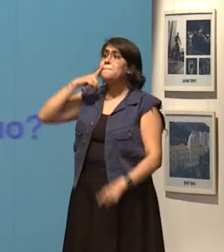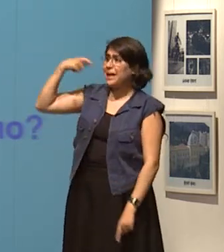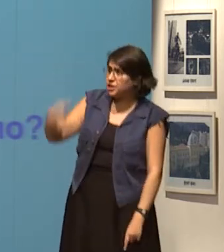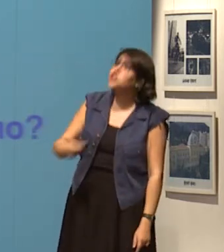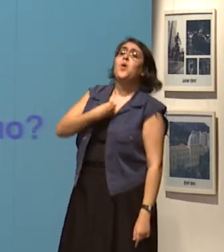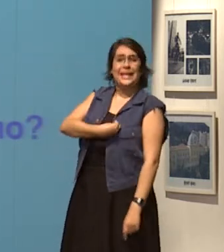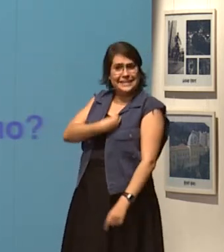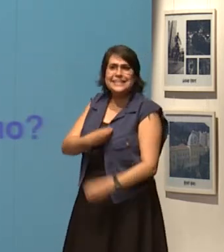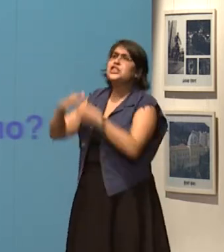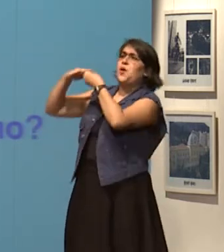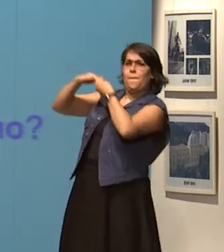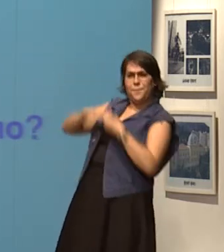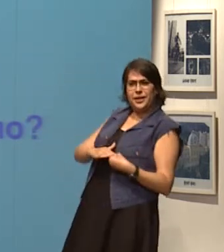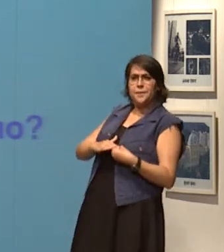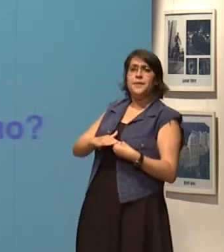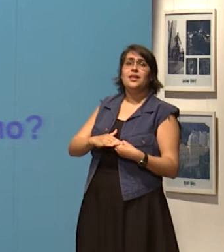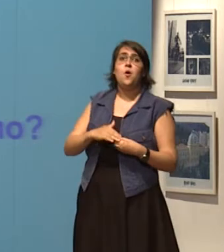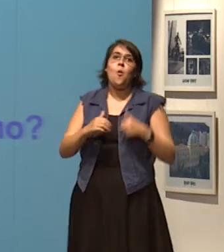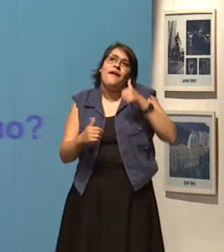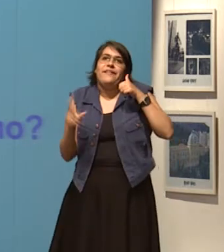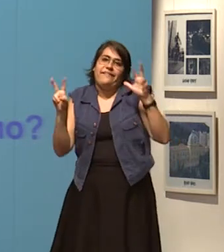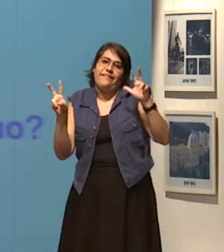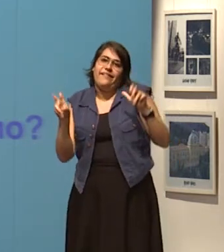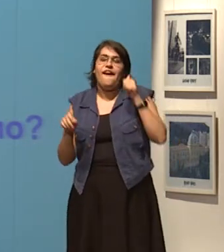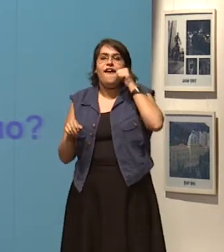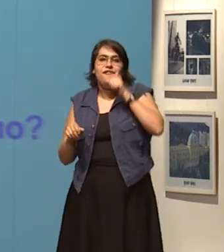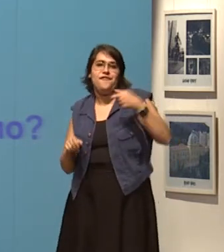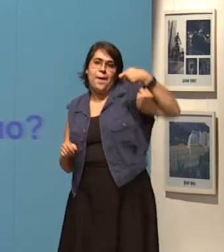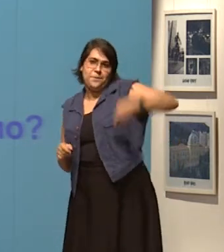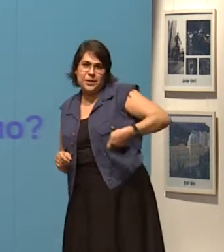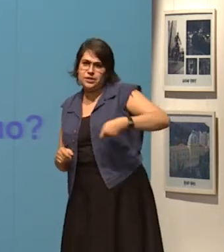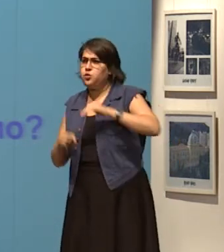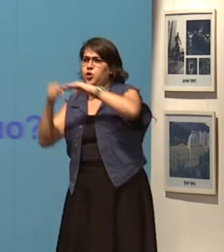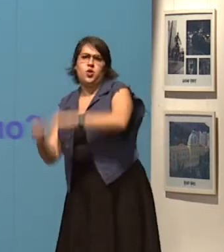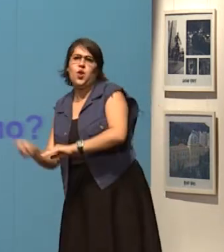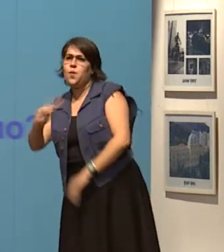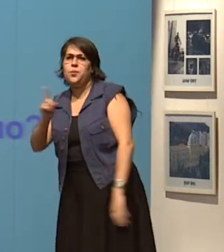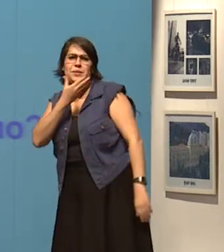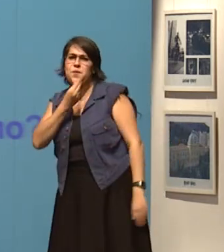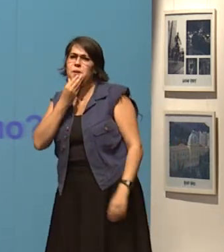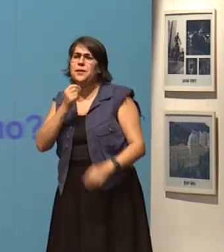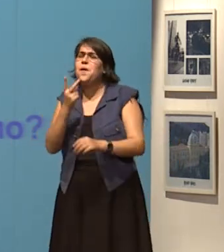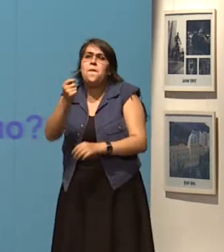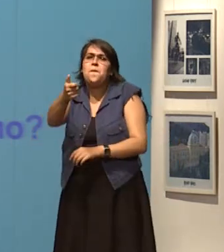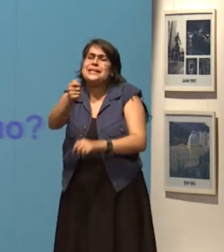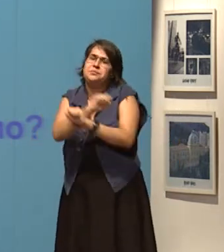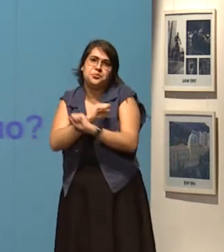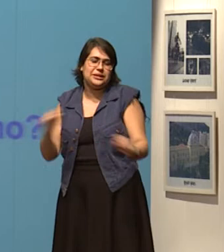ele não existe, porque o machismo ele existe sim, quando ele oprime a mulher. O femismo não oprime